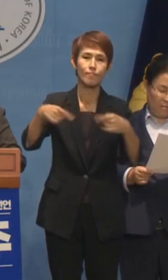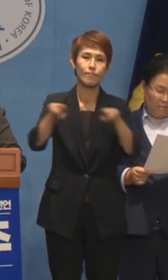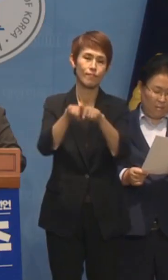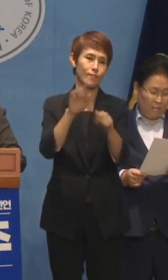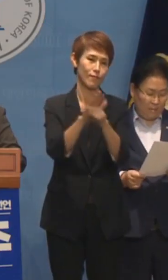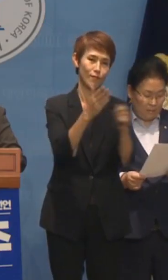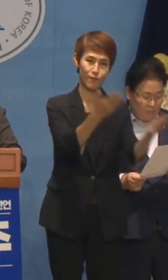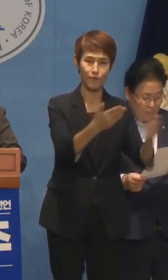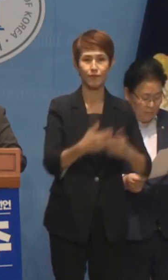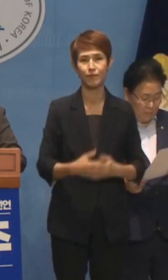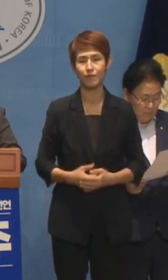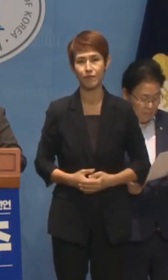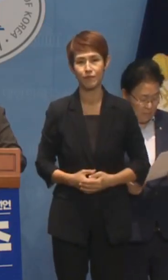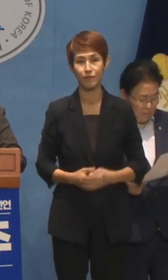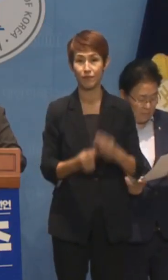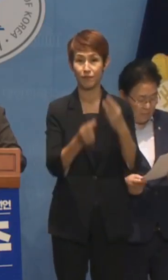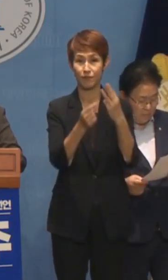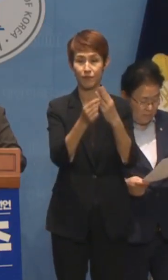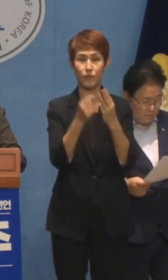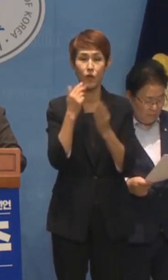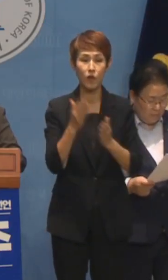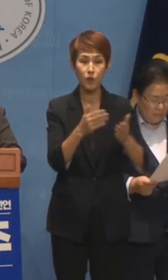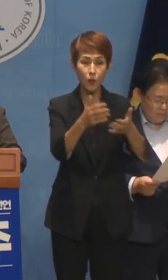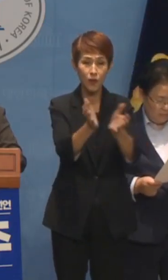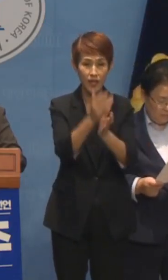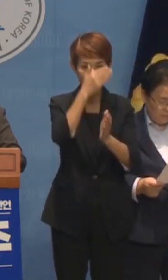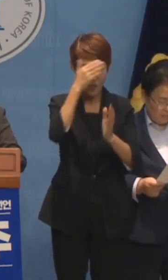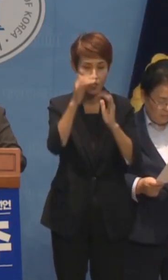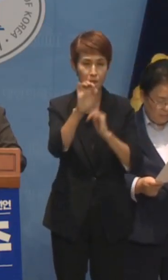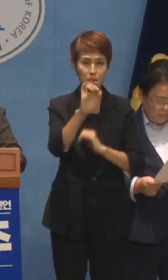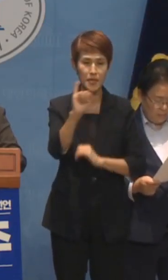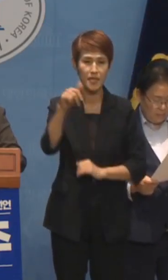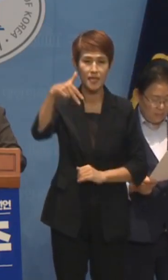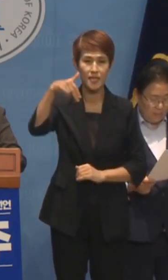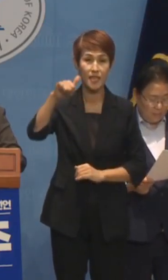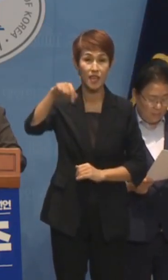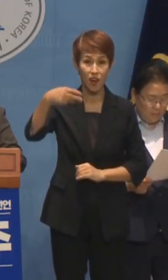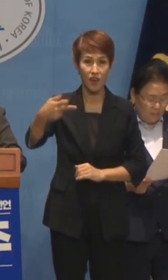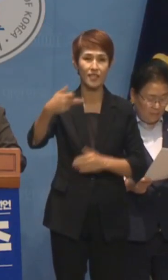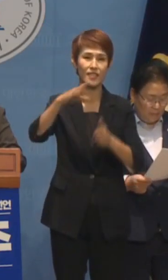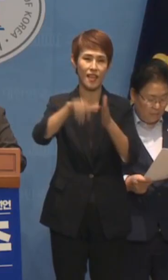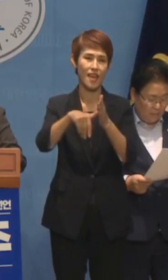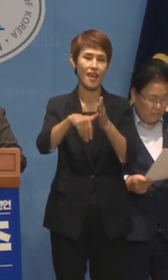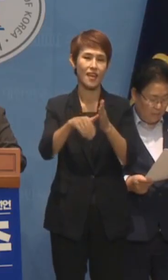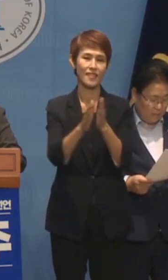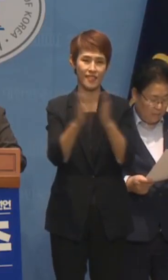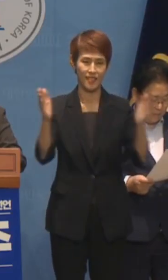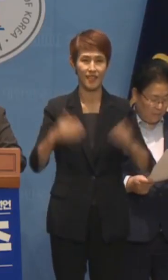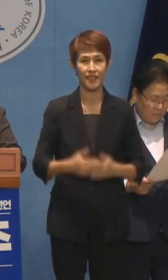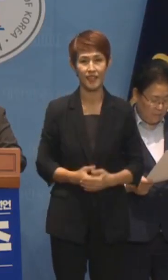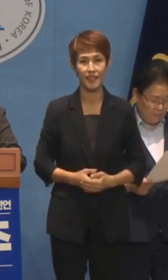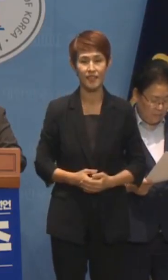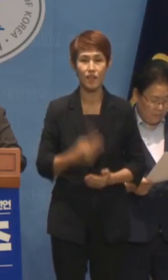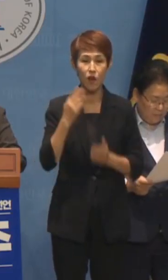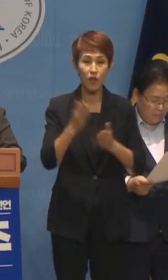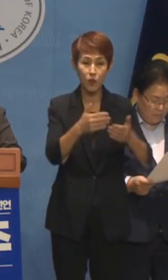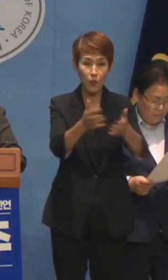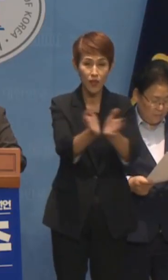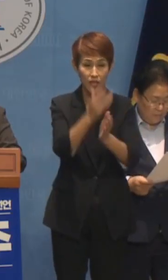지원하겠습니다. 셋째, 경기도당 청년 피지컬 시대를 열도록 하겠습니다. 이를 위해